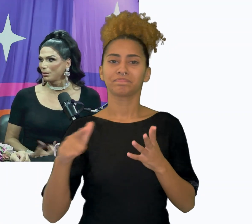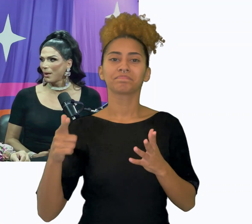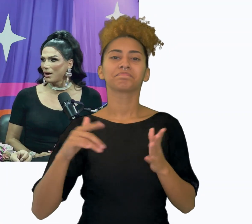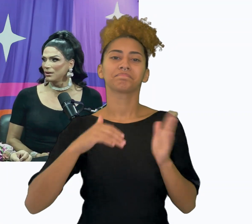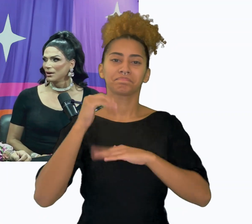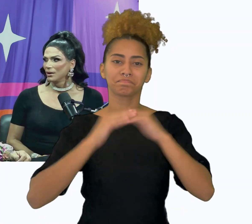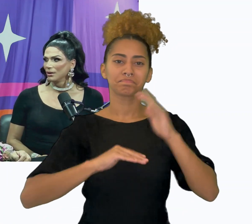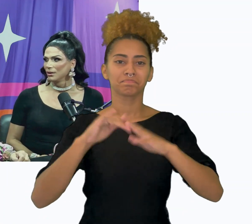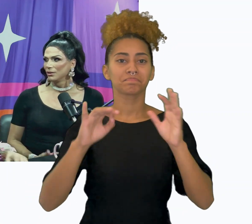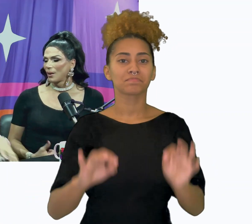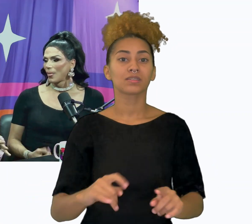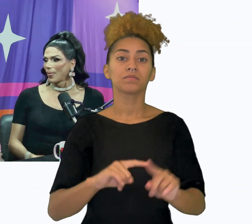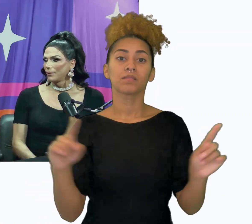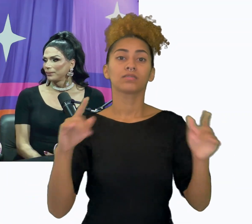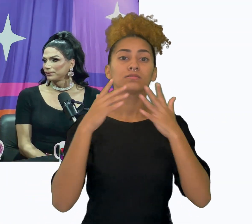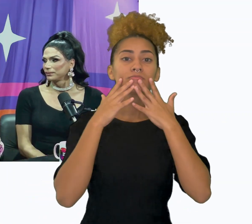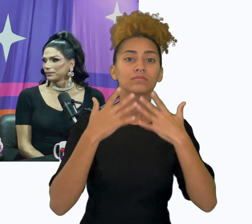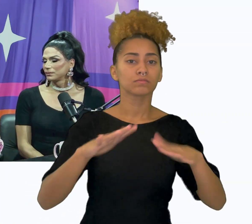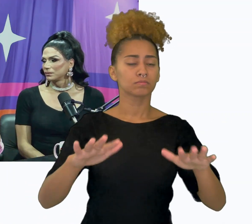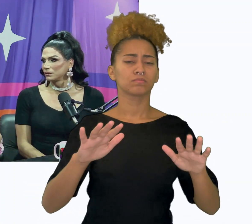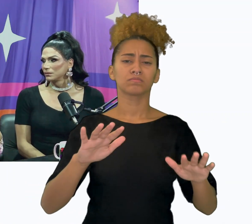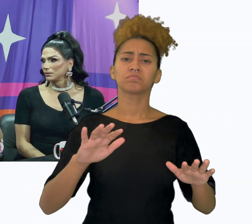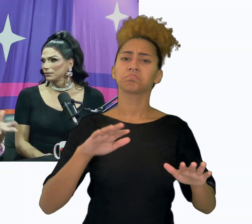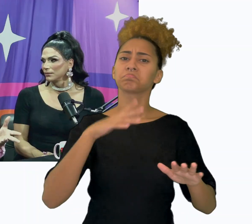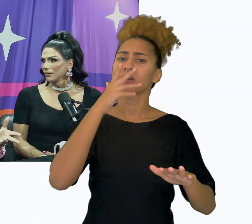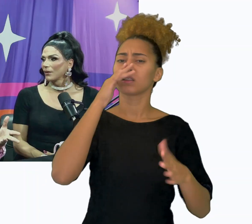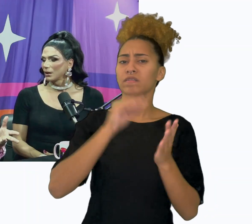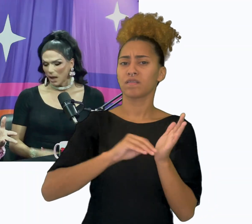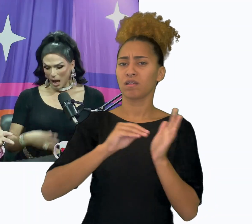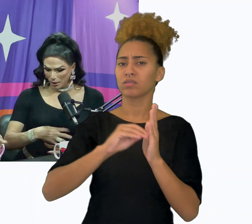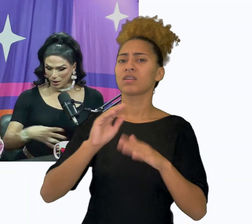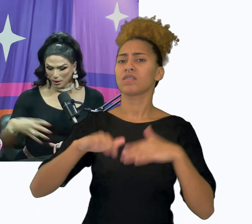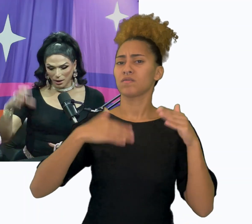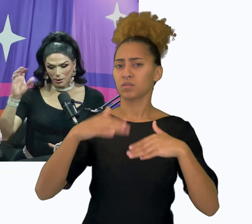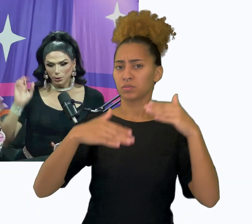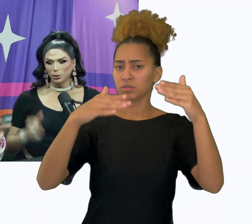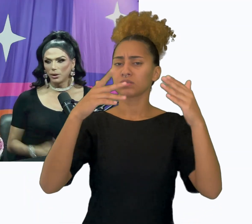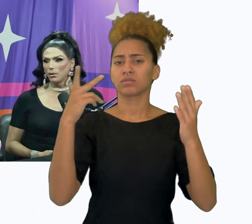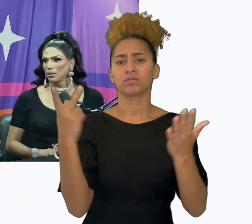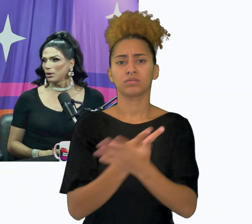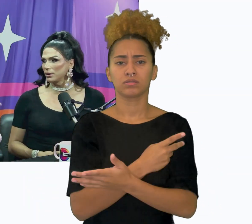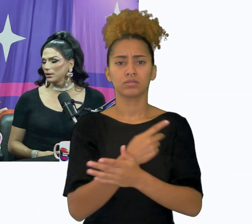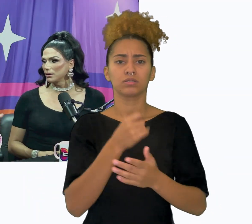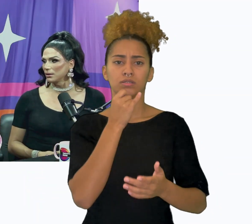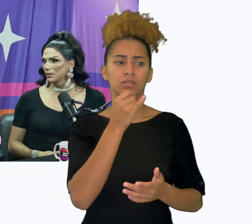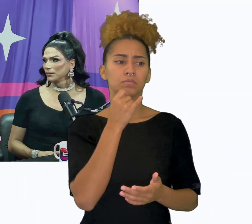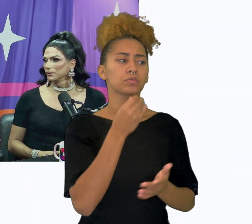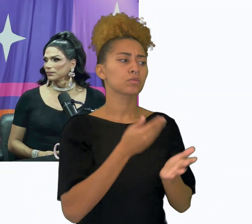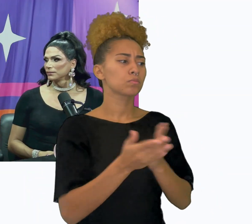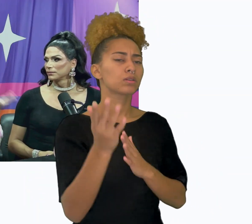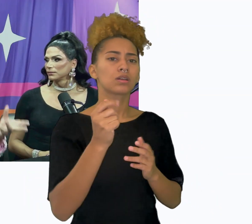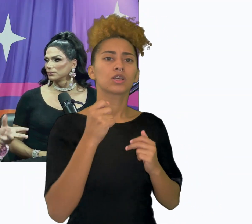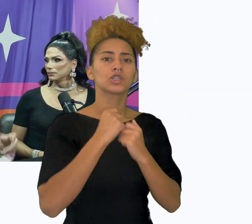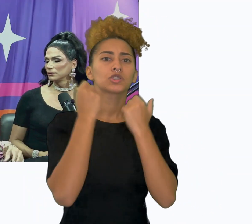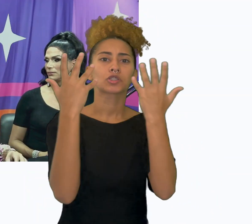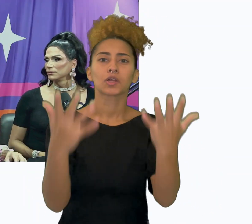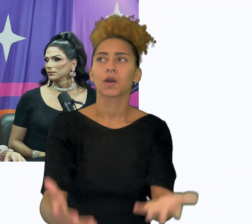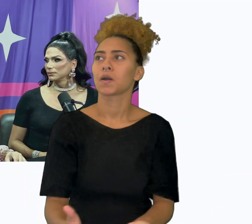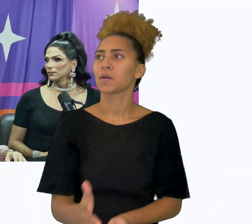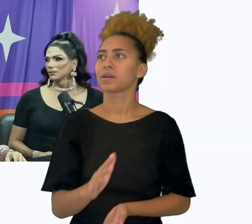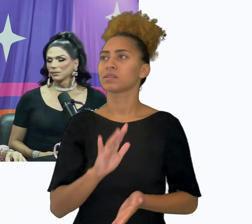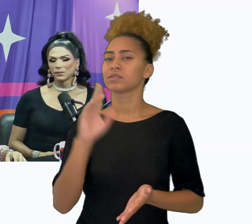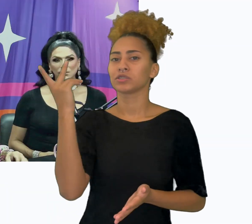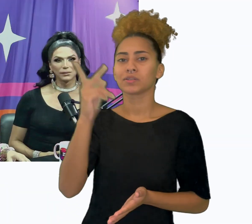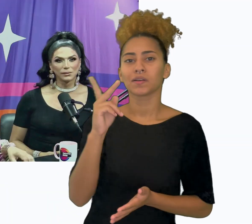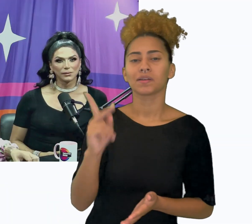muito bem. Mas é porque naturalmente as coisas vão evoluindo, Sim, né? Claro. Então as pessoas começaram a querer ouvir uma história legal.